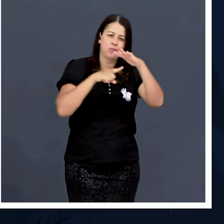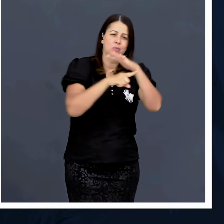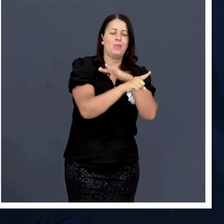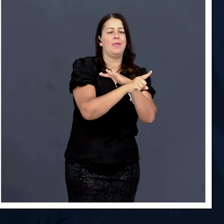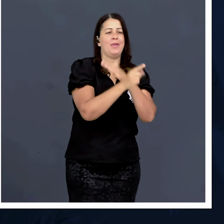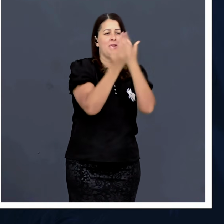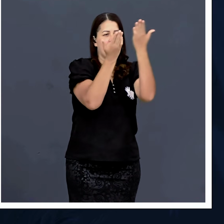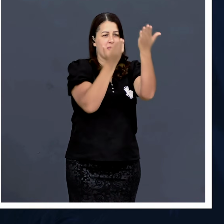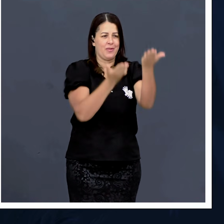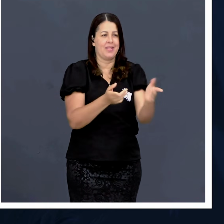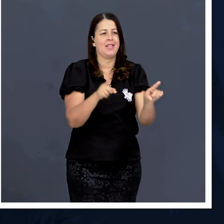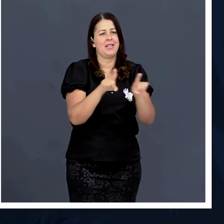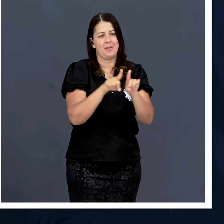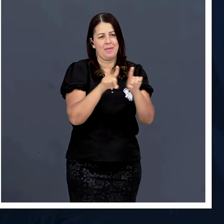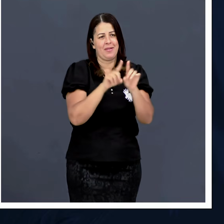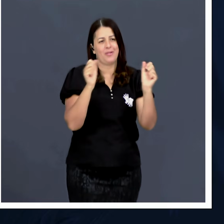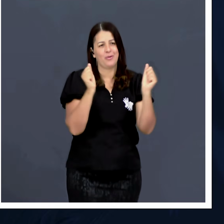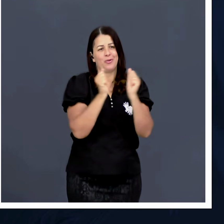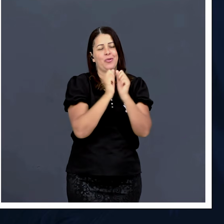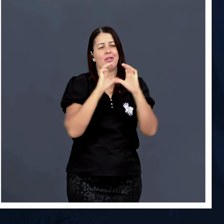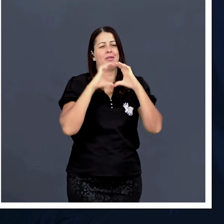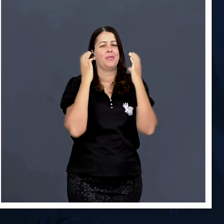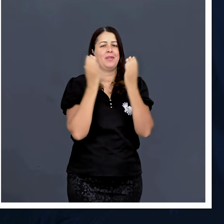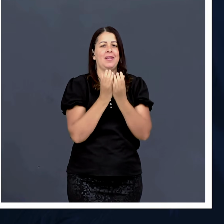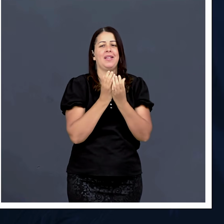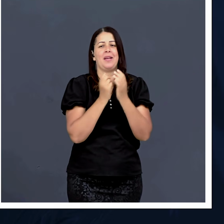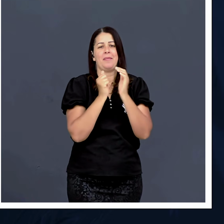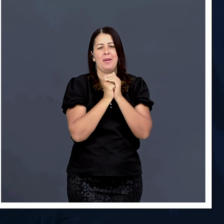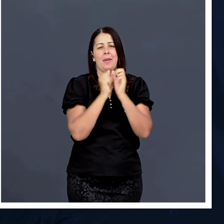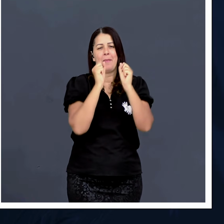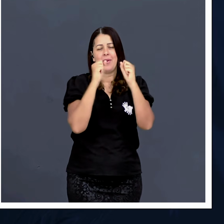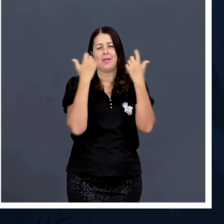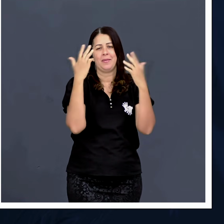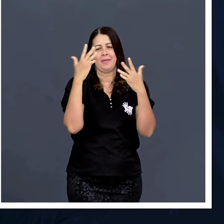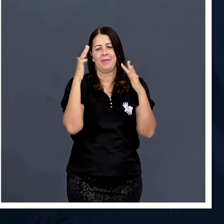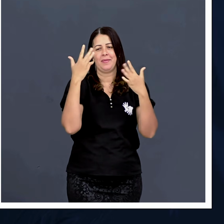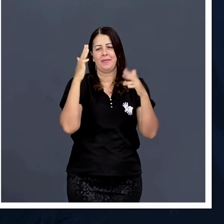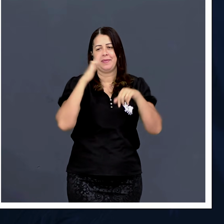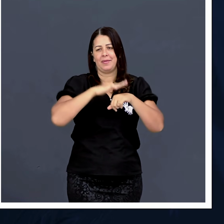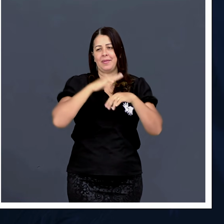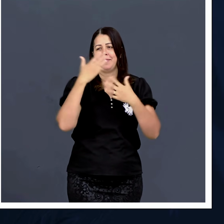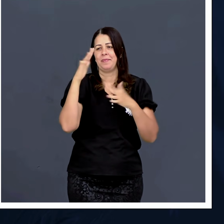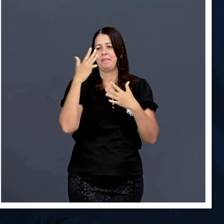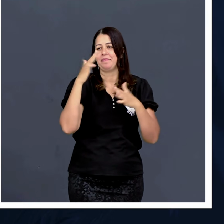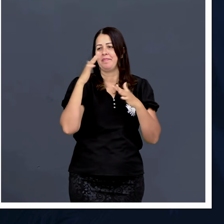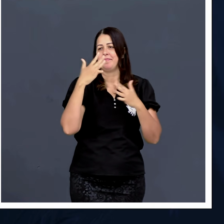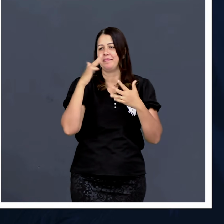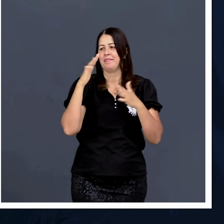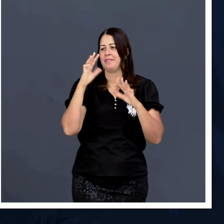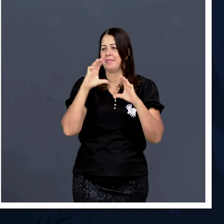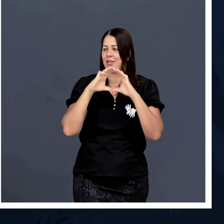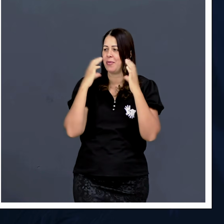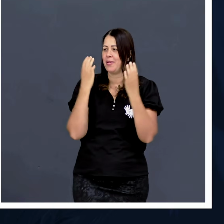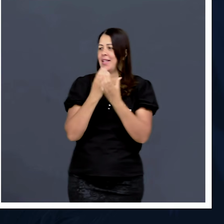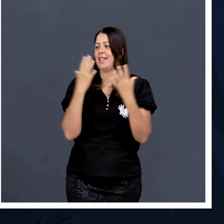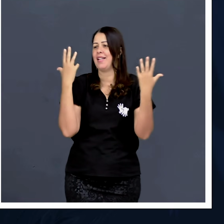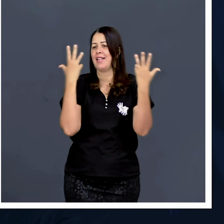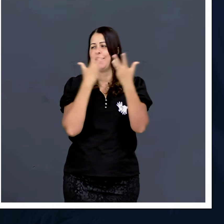de você que faz parte dessa comunidade. Amém? Você pode aplaudir ao Senhor mais uma vez por nossa comunidade